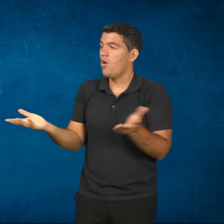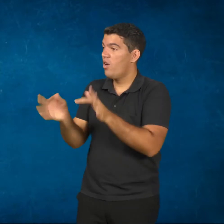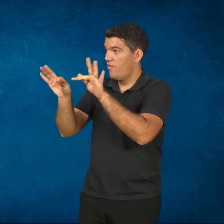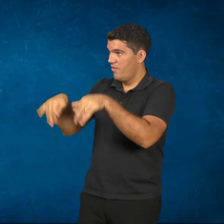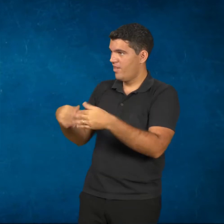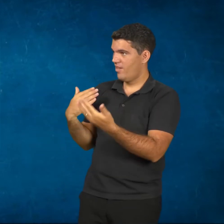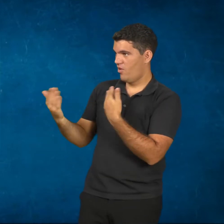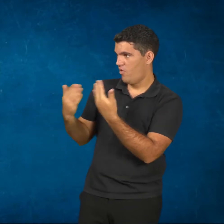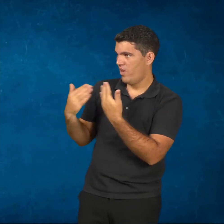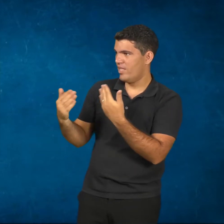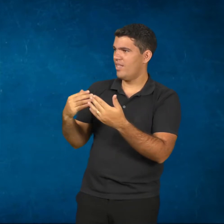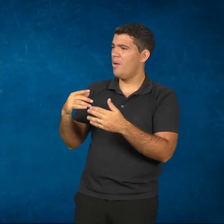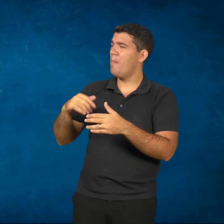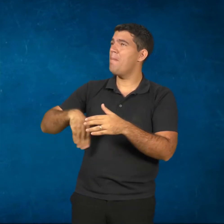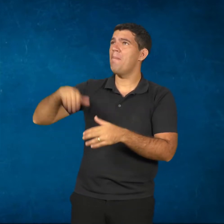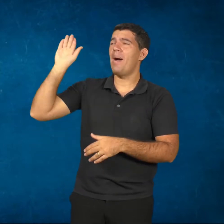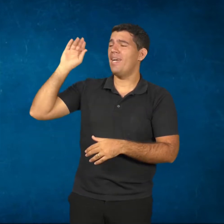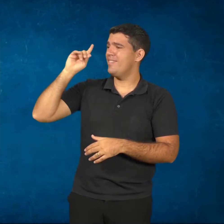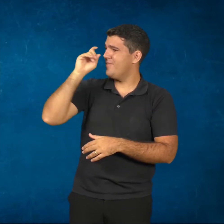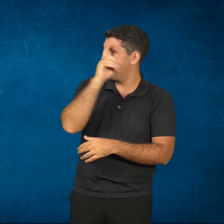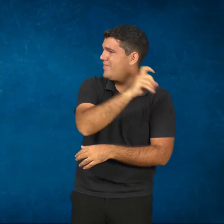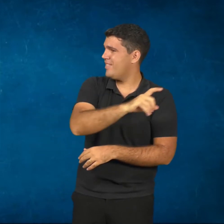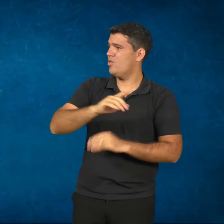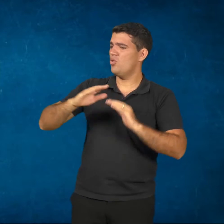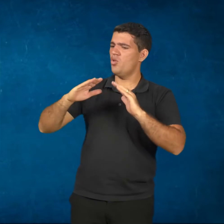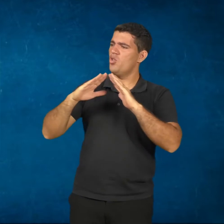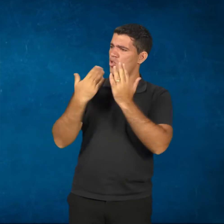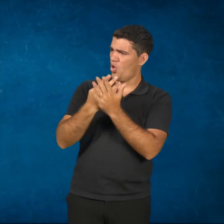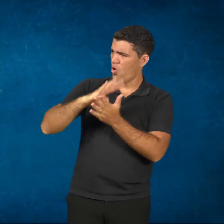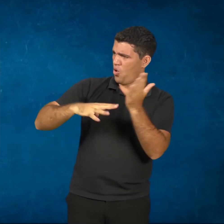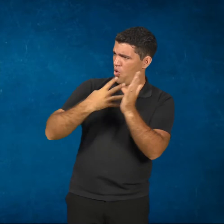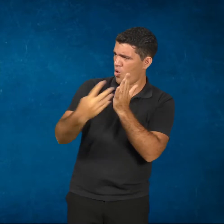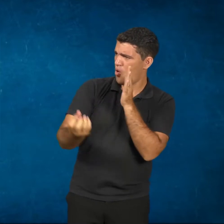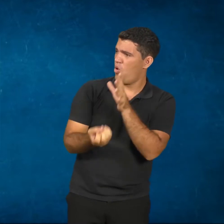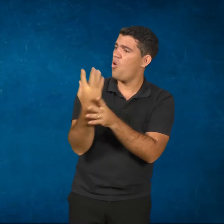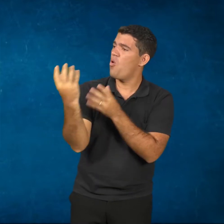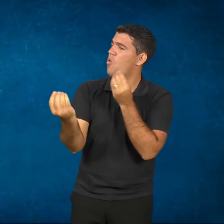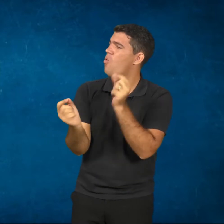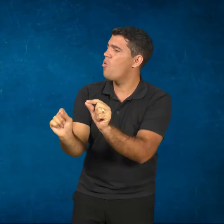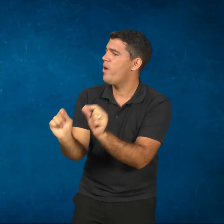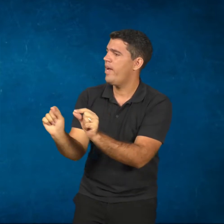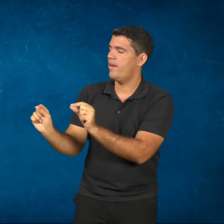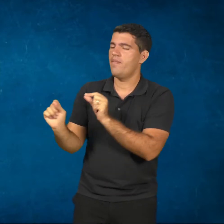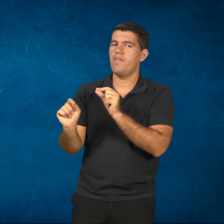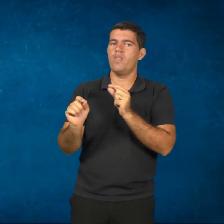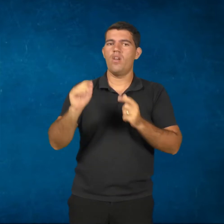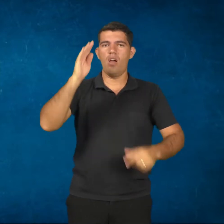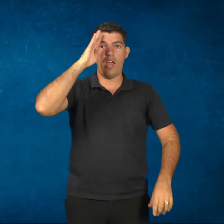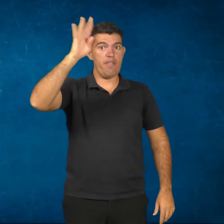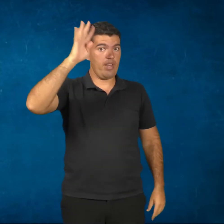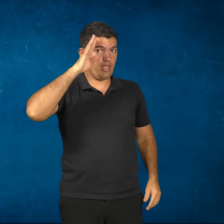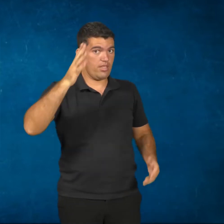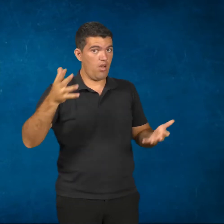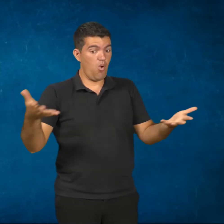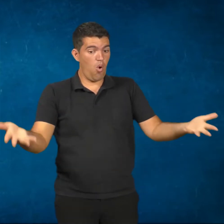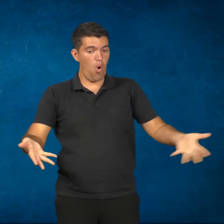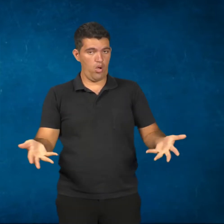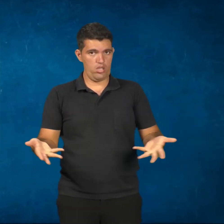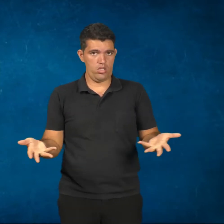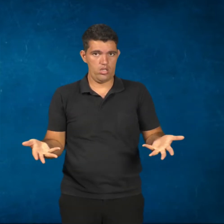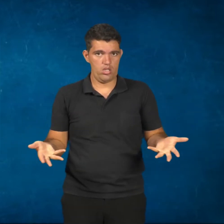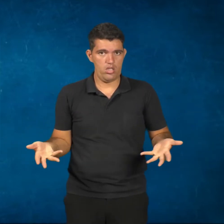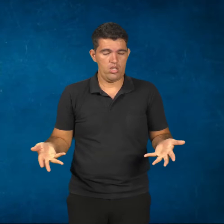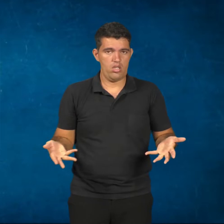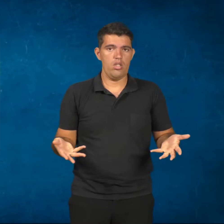maior desafio na construção do currículo escolar atualmente? A reflexão atual, eu acho que não